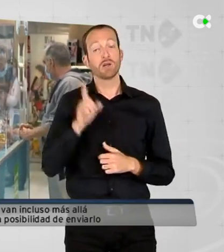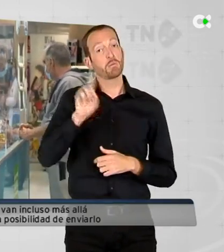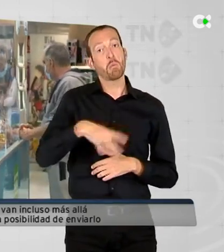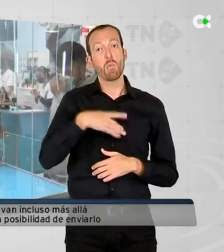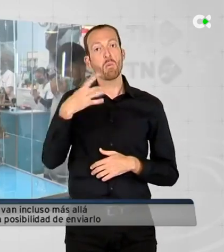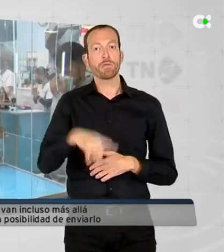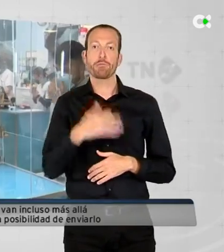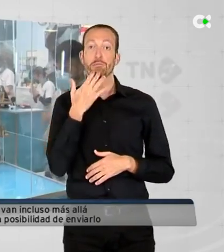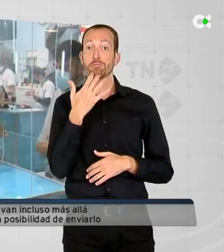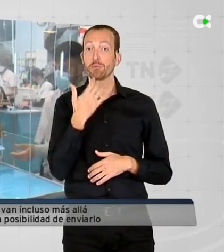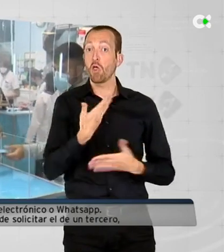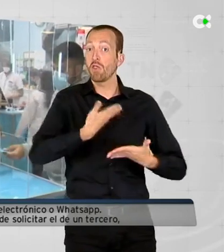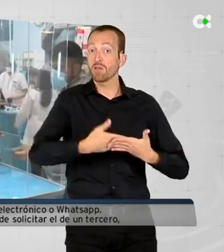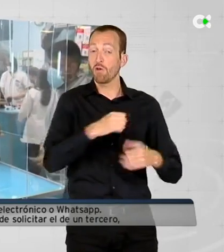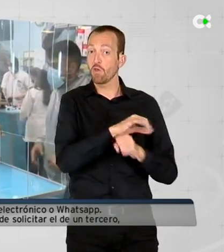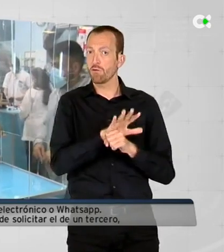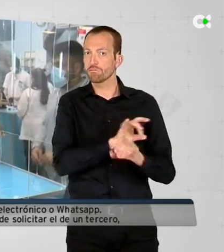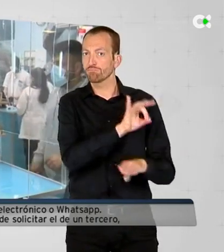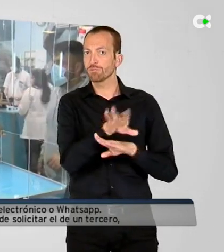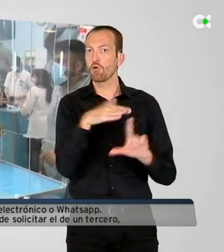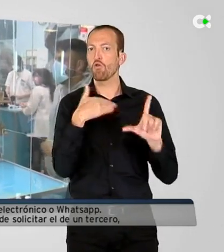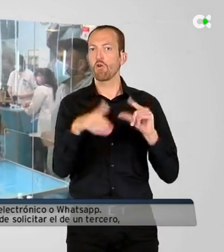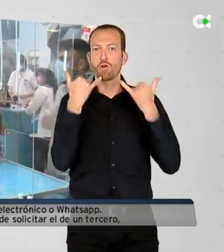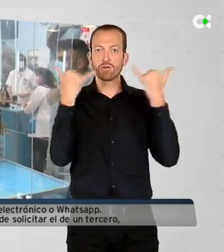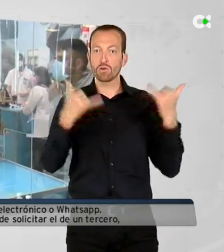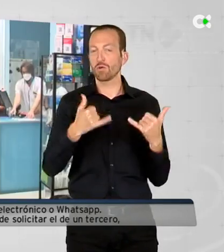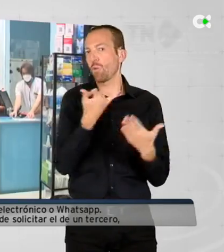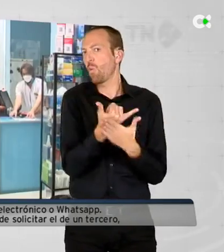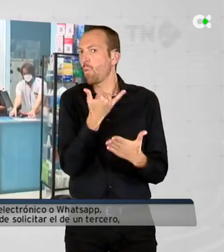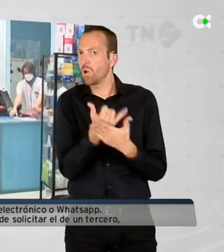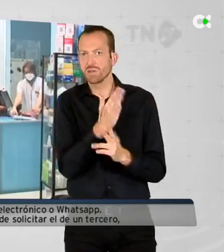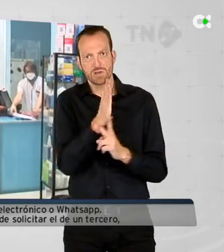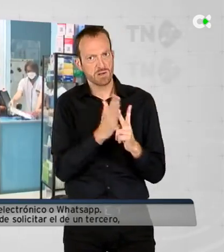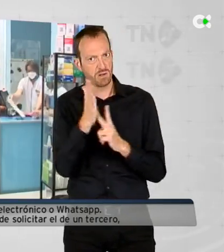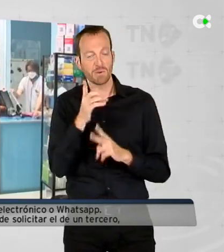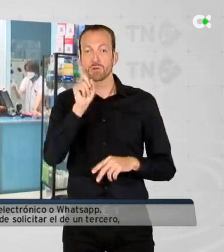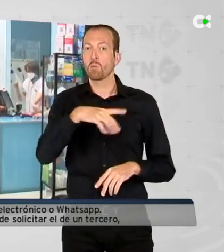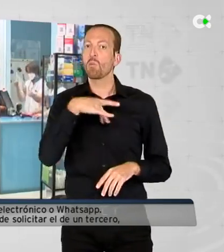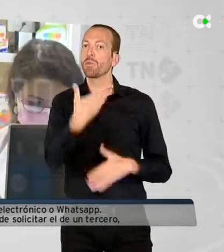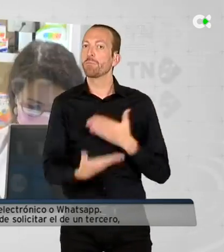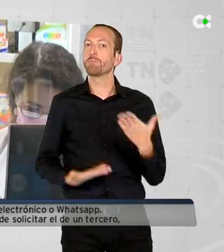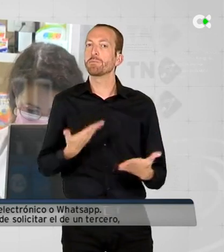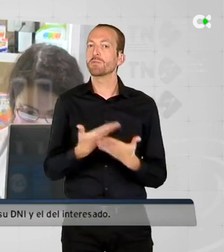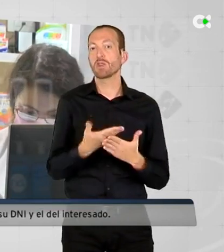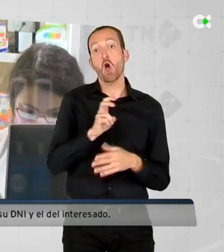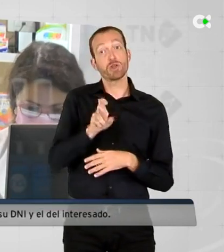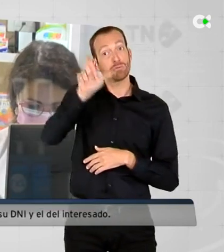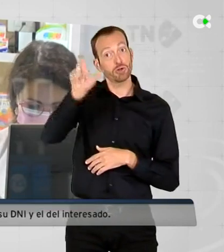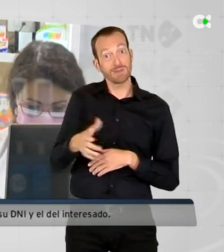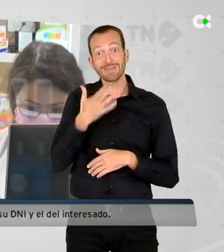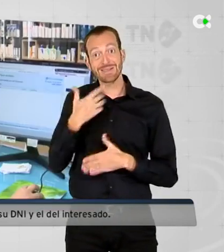allá y ofrecen la posibilidad de enviarlo por correo electrónico o whatsapp también se puede solicitar el de un tercero